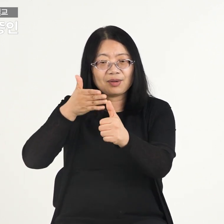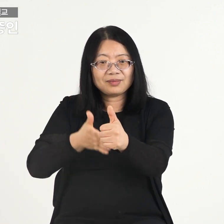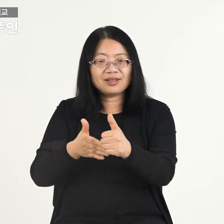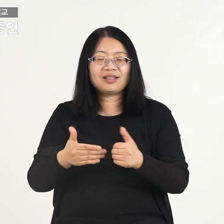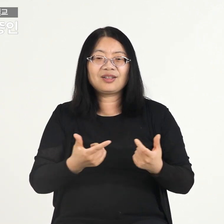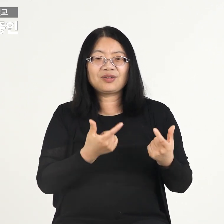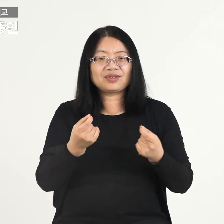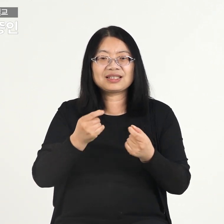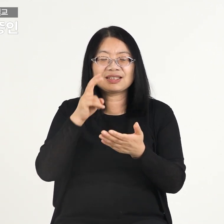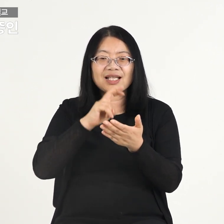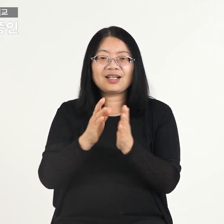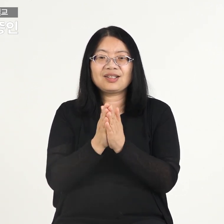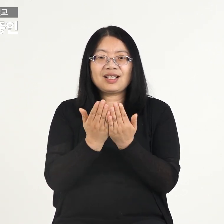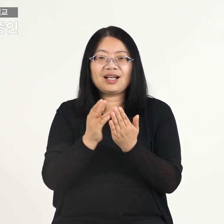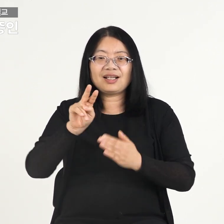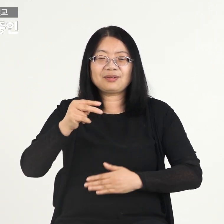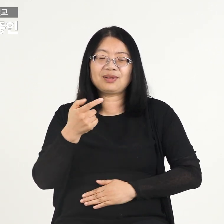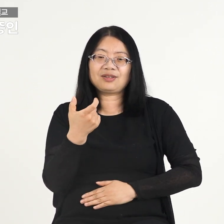우리 찬송가